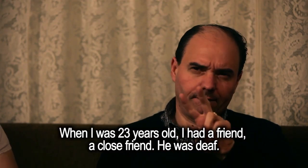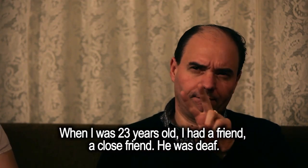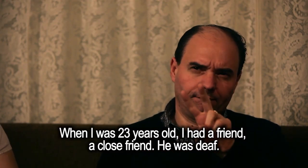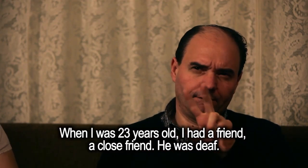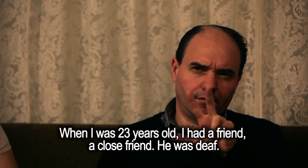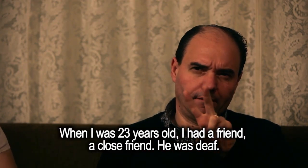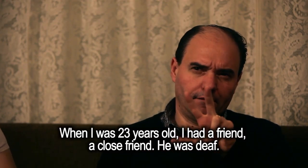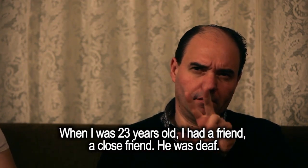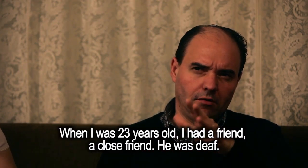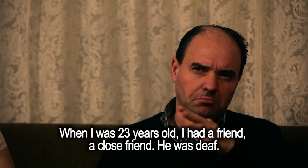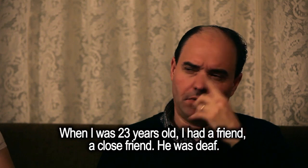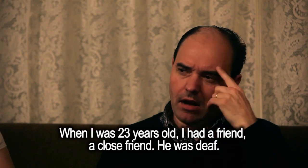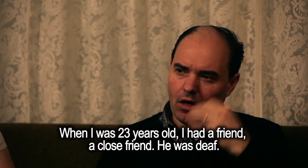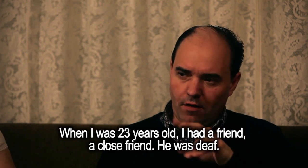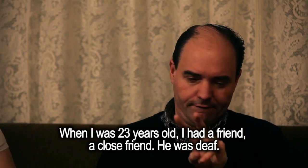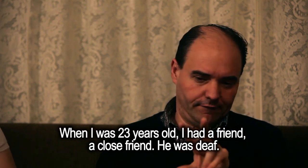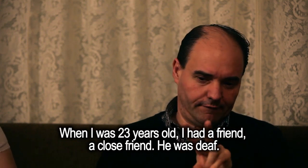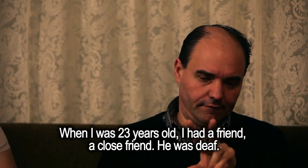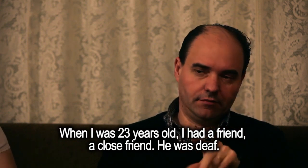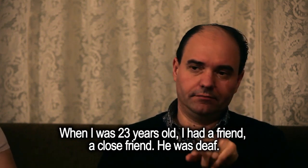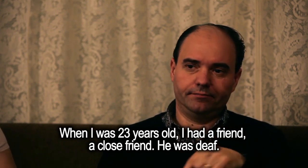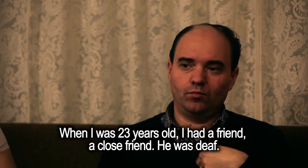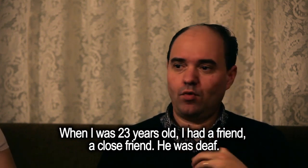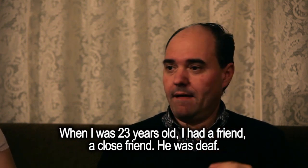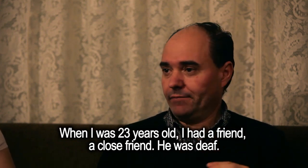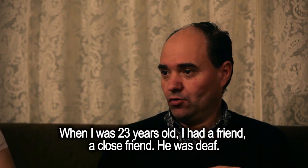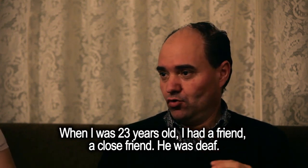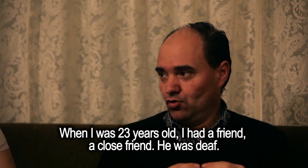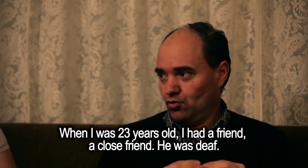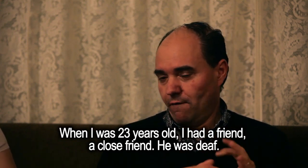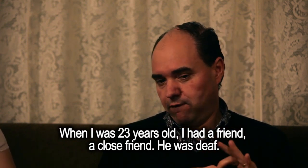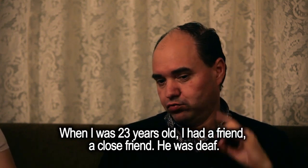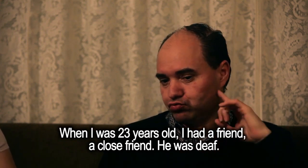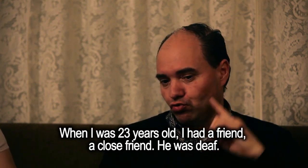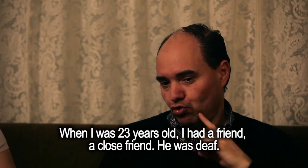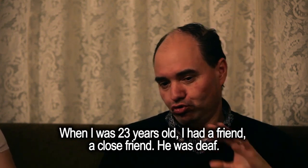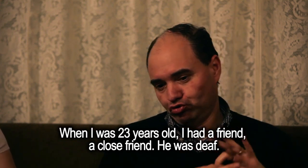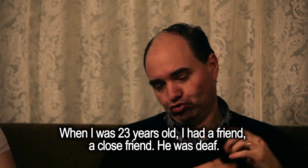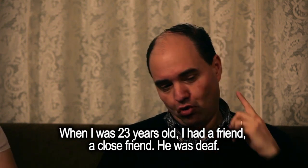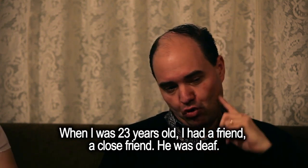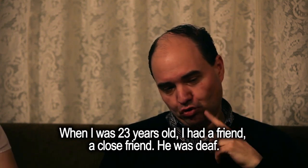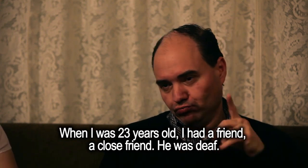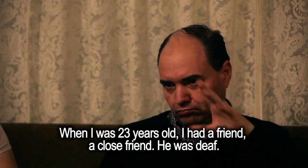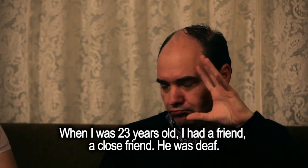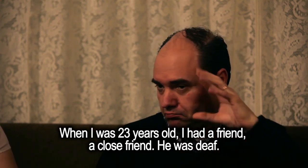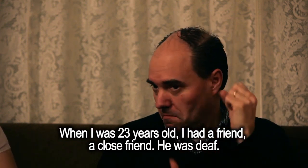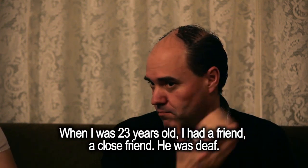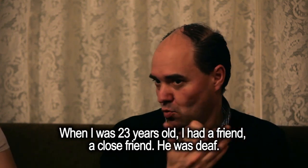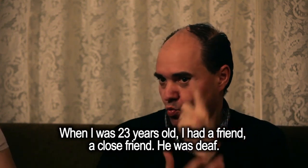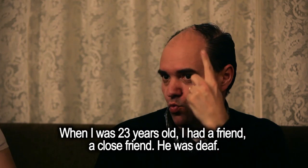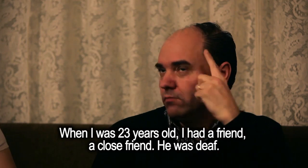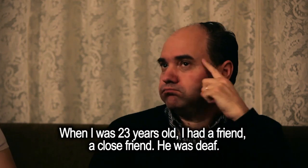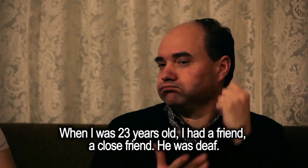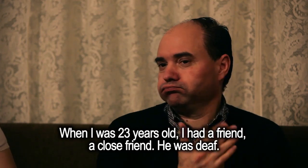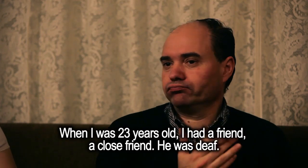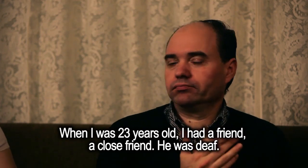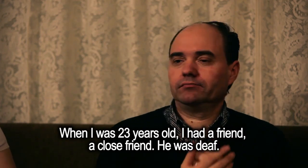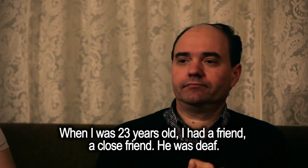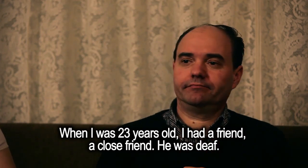Más o menos cuando cumplí, creo que 23 años de edad, yo tenía un amigo que era muy